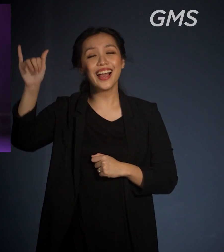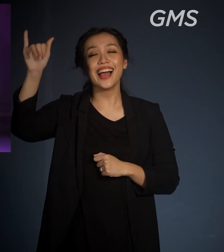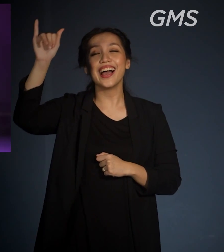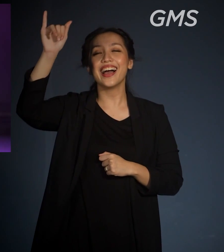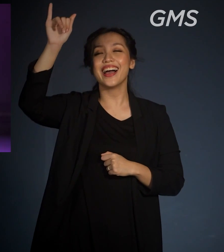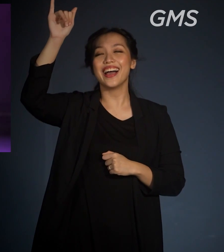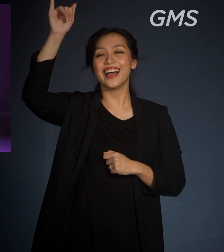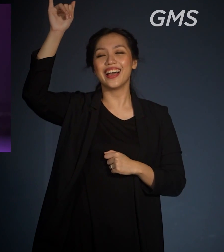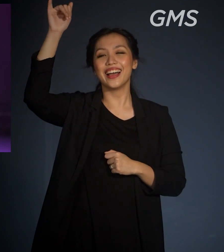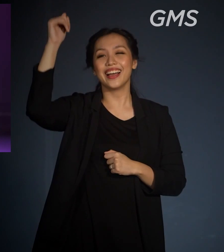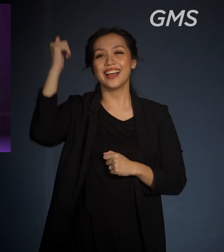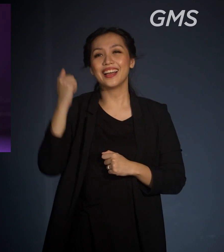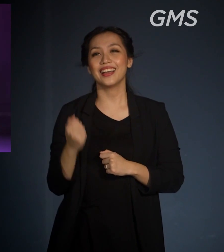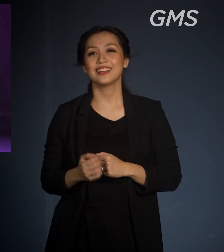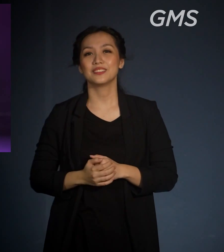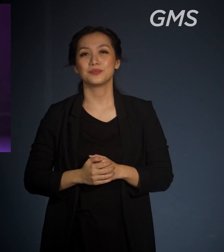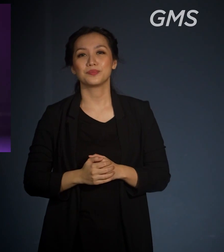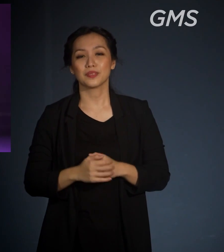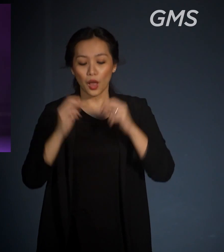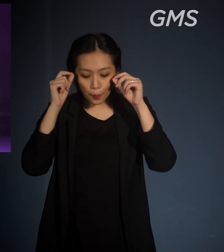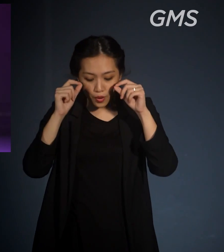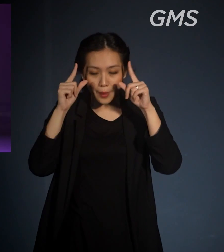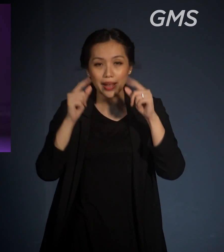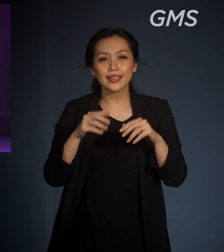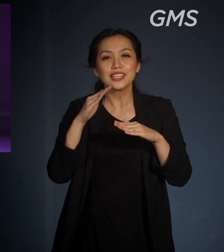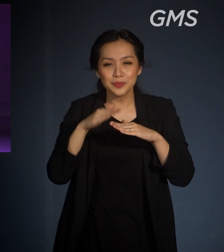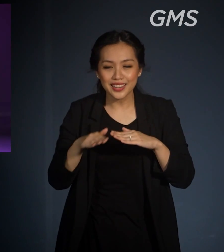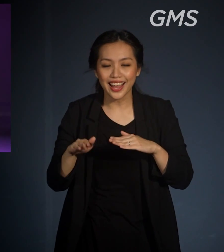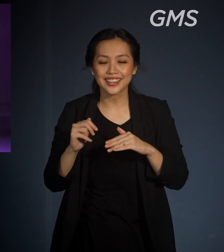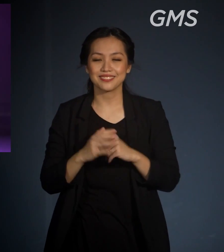selamanya. Saudara buka mata sejenak.